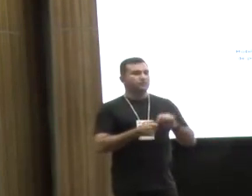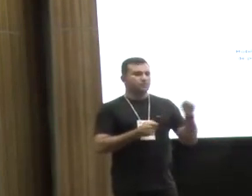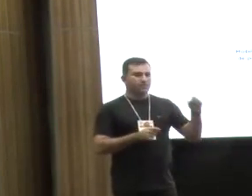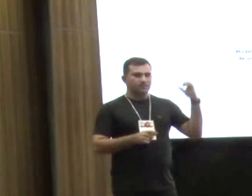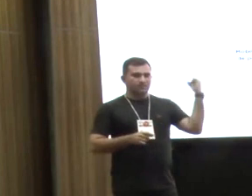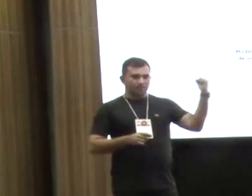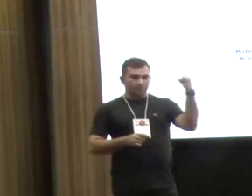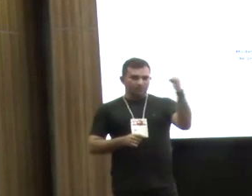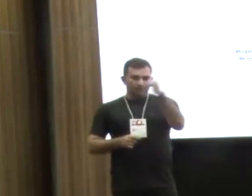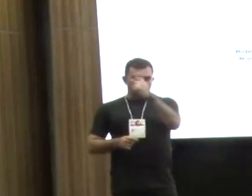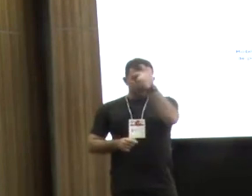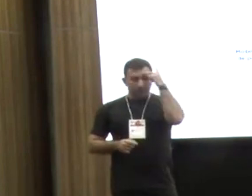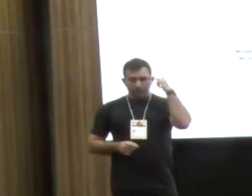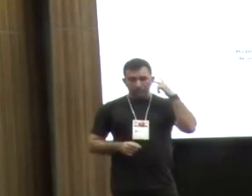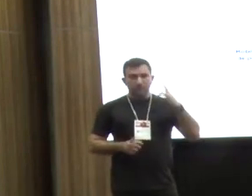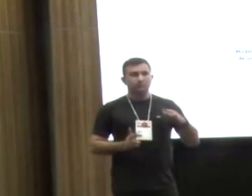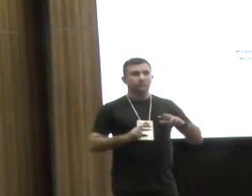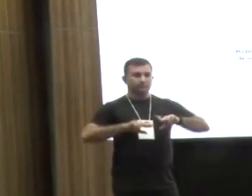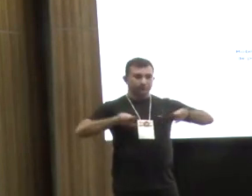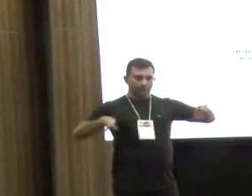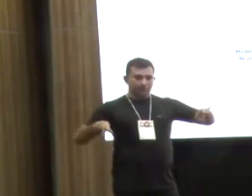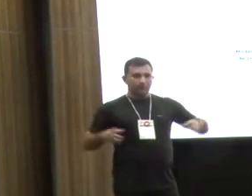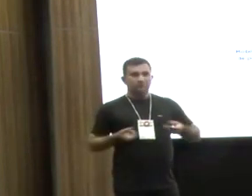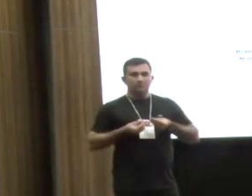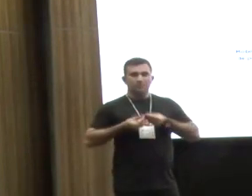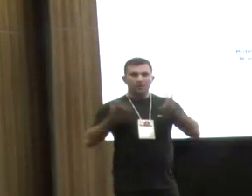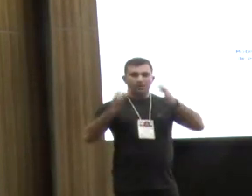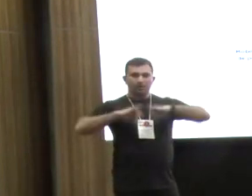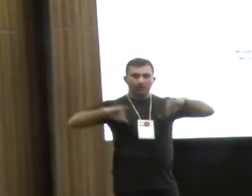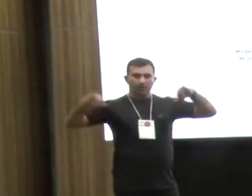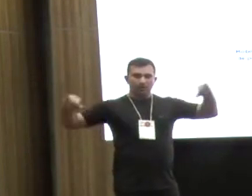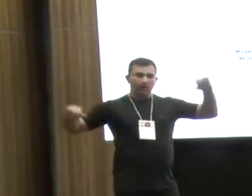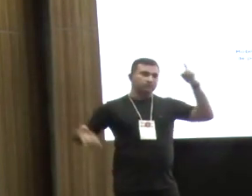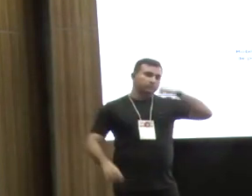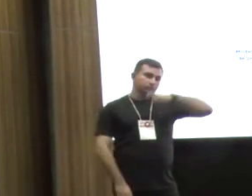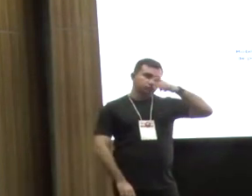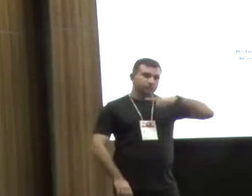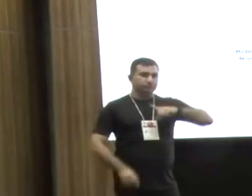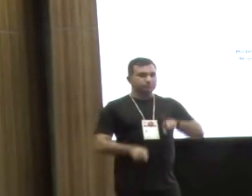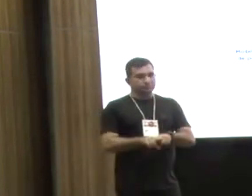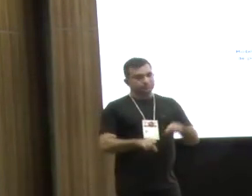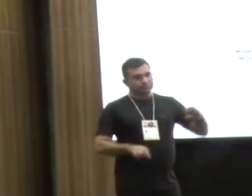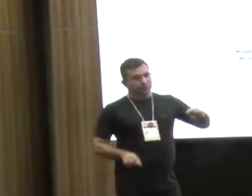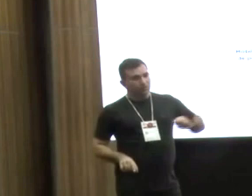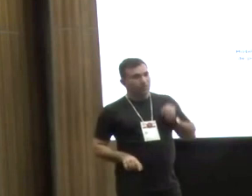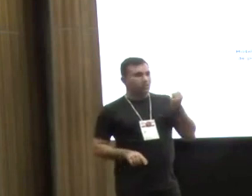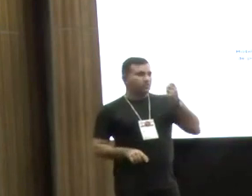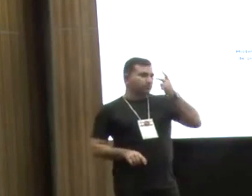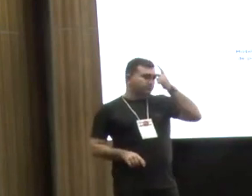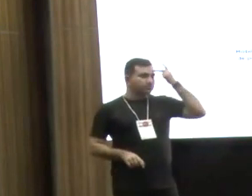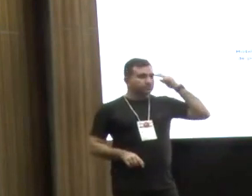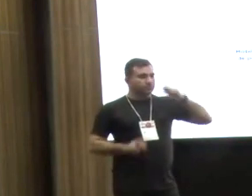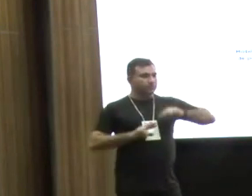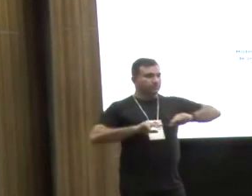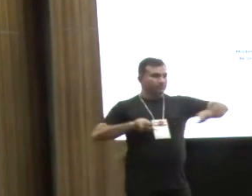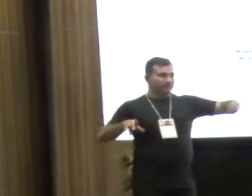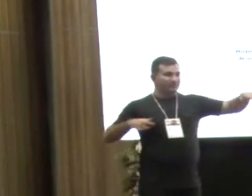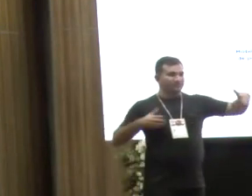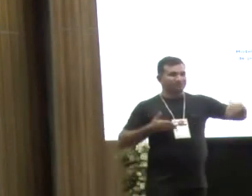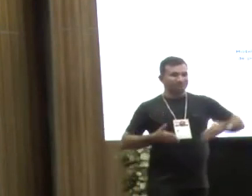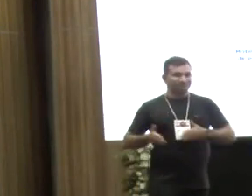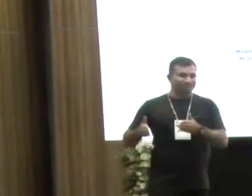Está mobilizando numa campanha de fake news e de ódio, pessoas que caminham no